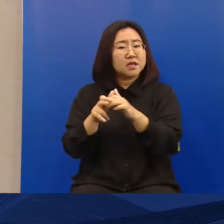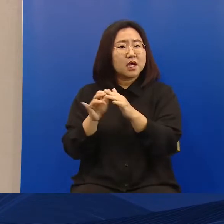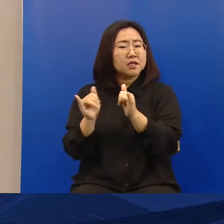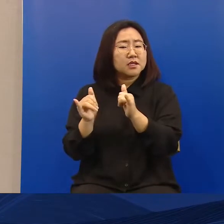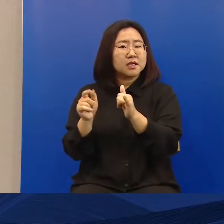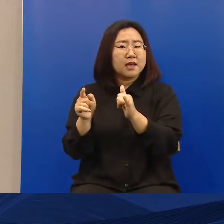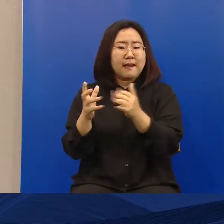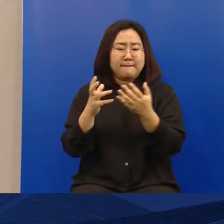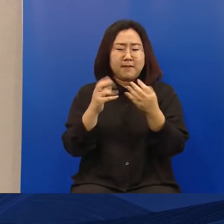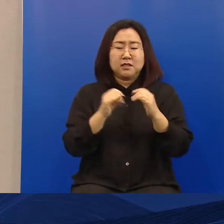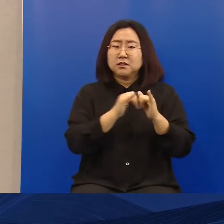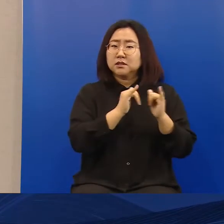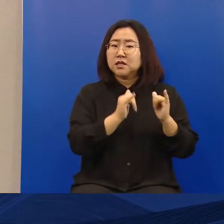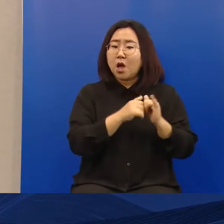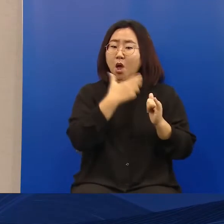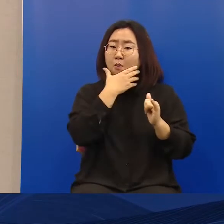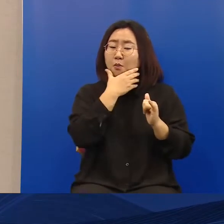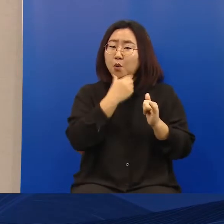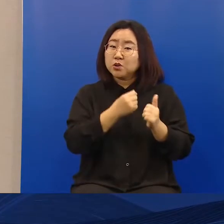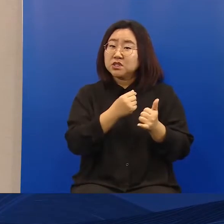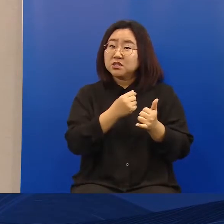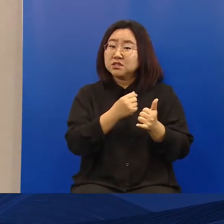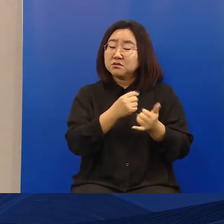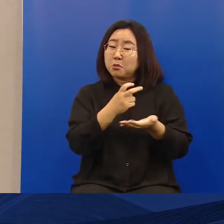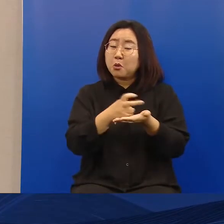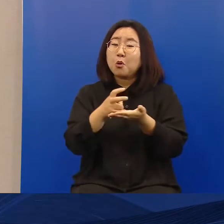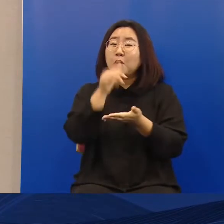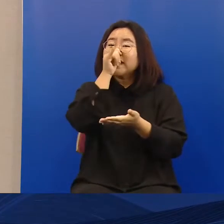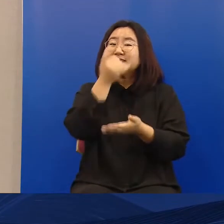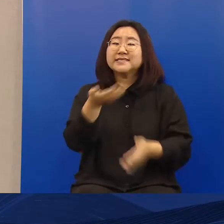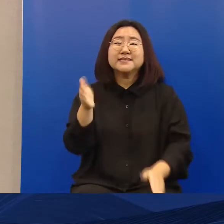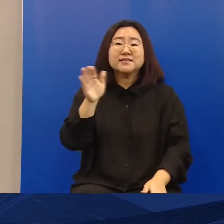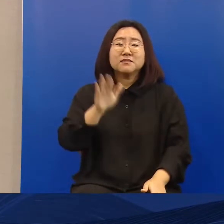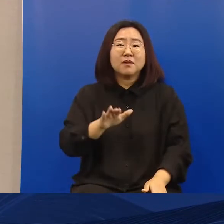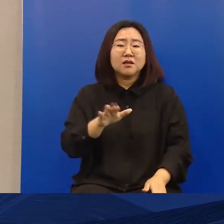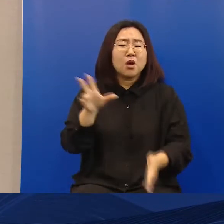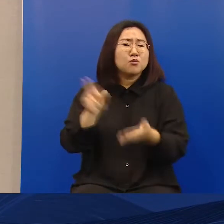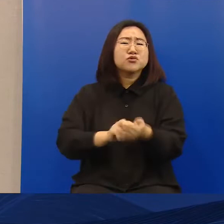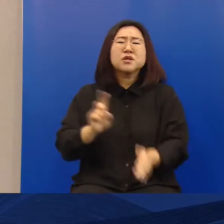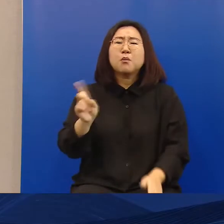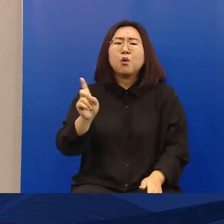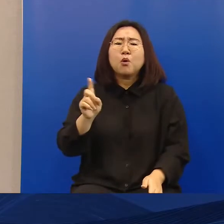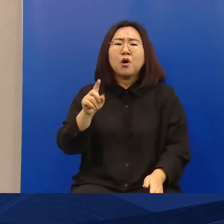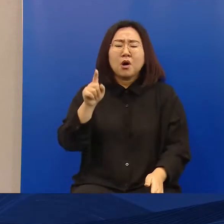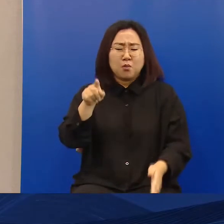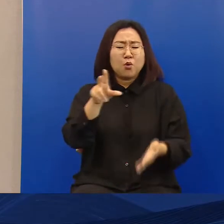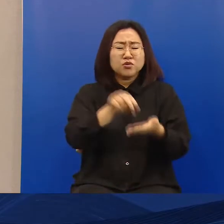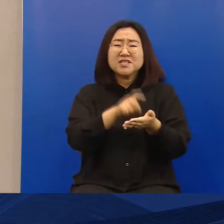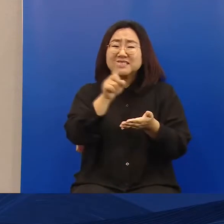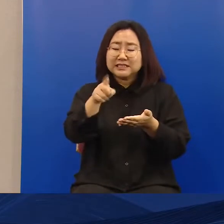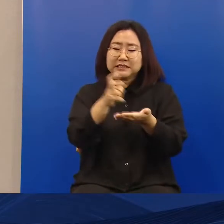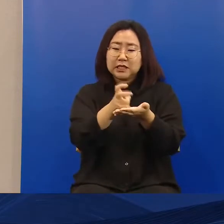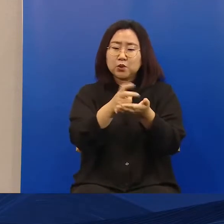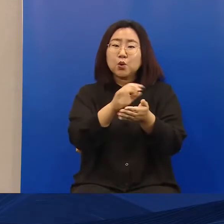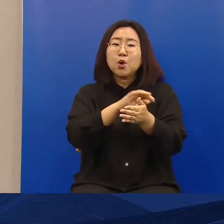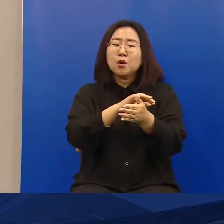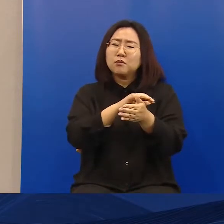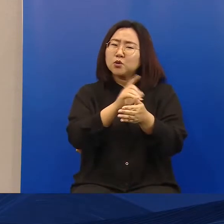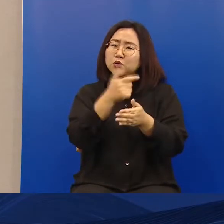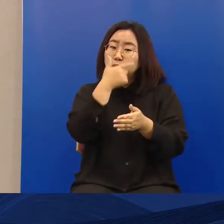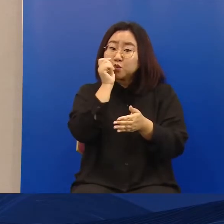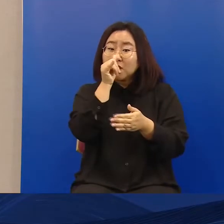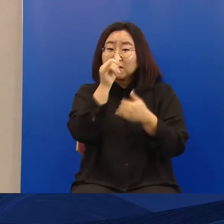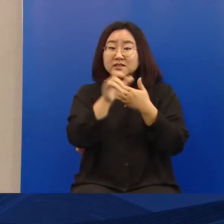장애인들에게 많은 사회 복지 제도가 있는데 문제는 그 있는 제도도 보완해야 되지만 이미